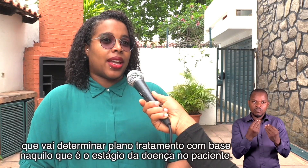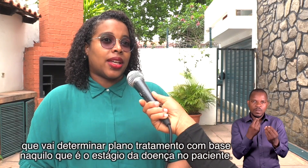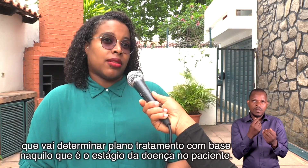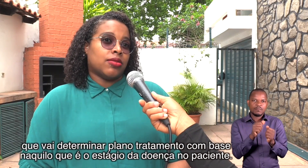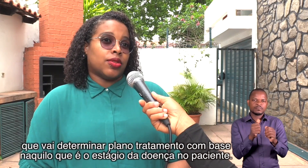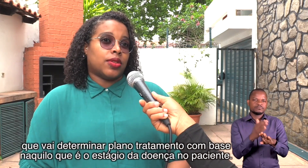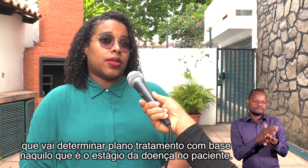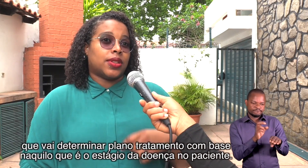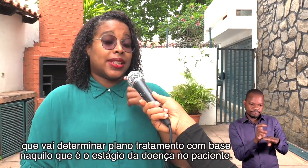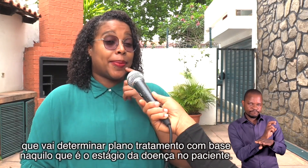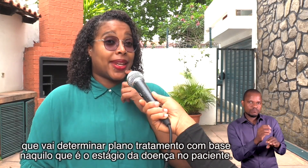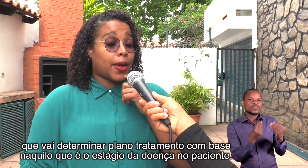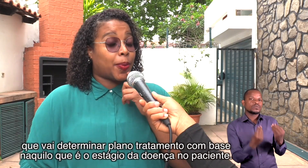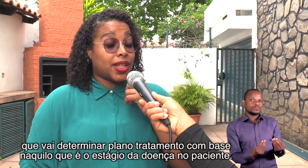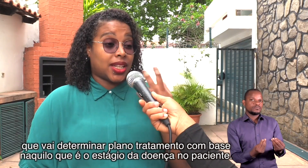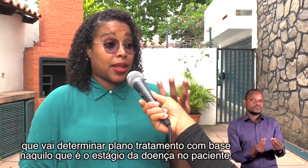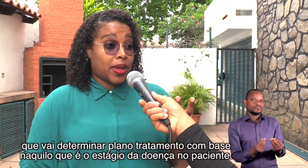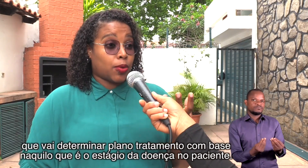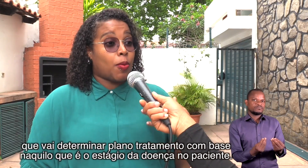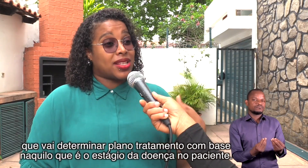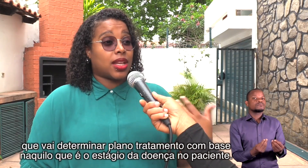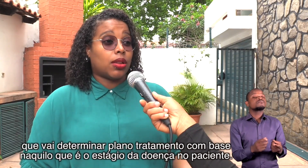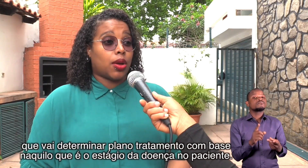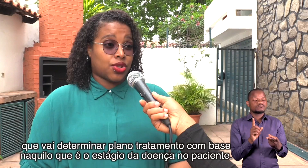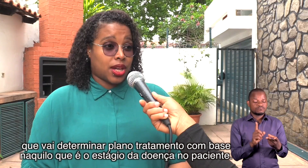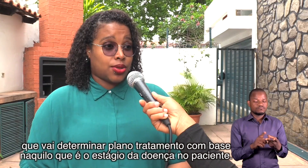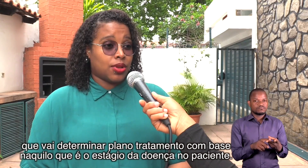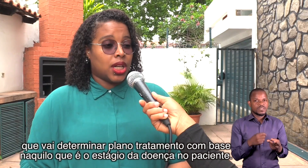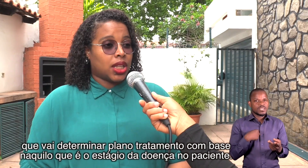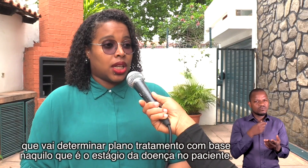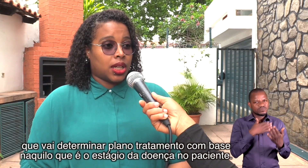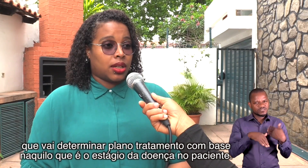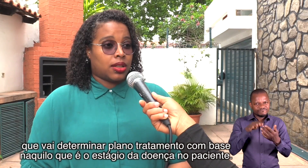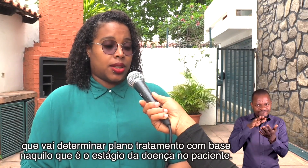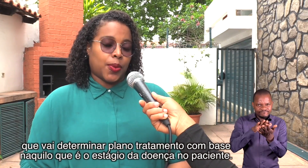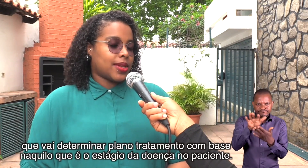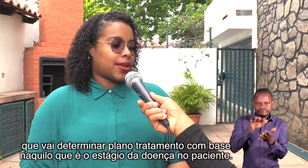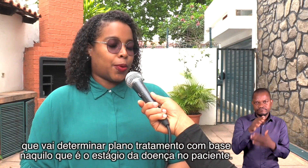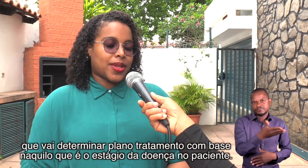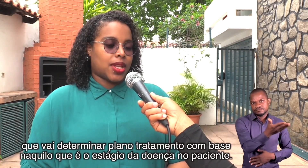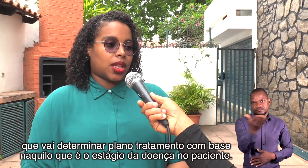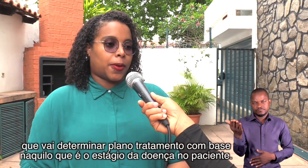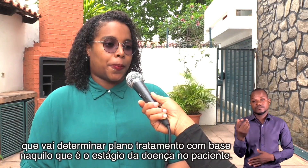vai determinar o plano de tratamento com base naquilo que é o estágio da doença no paciente.